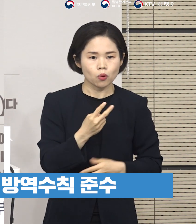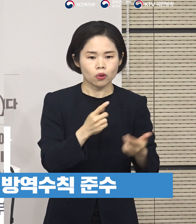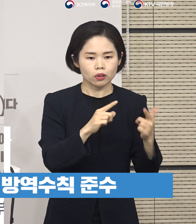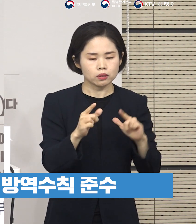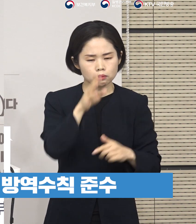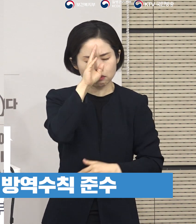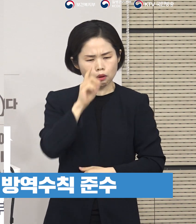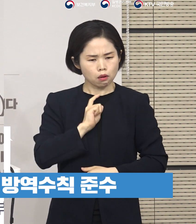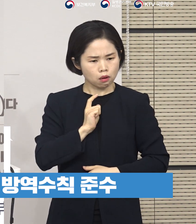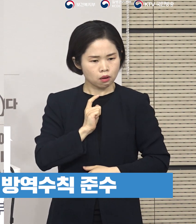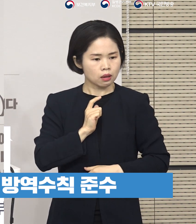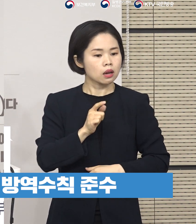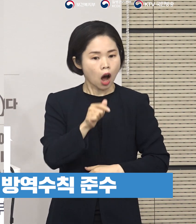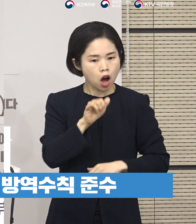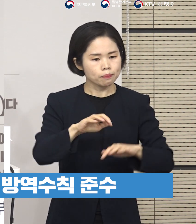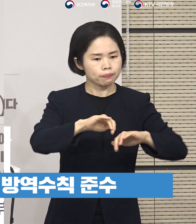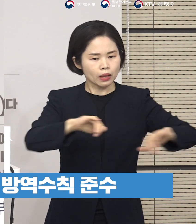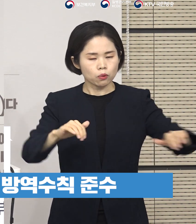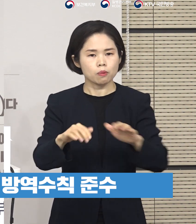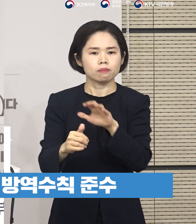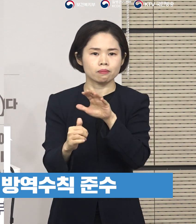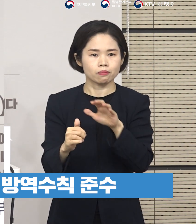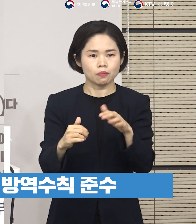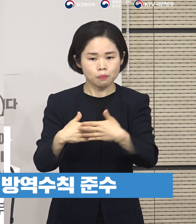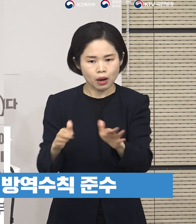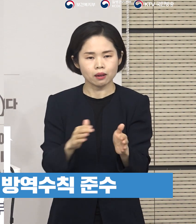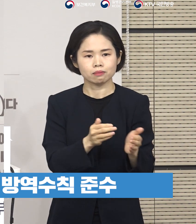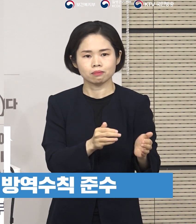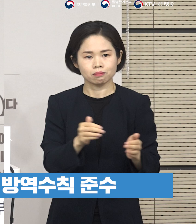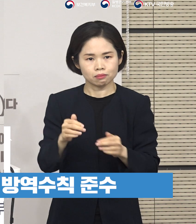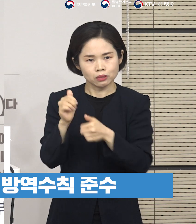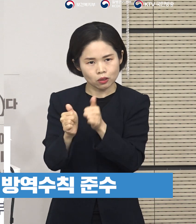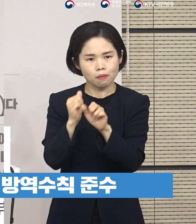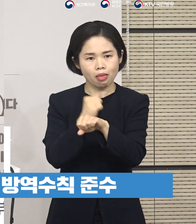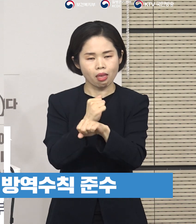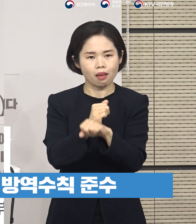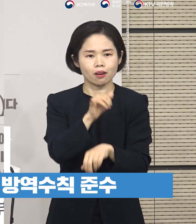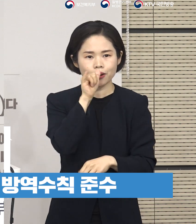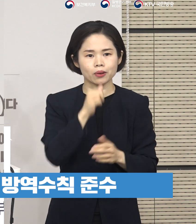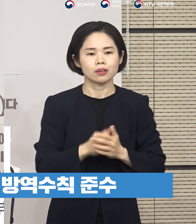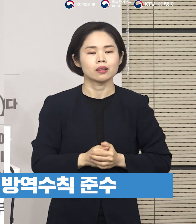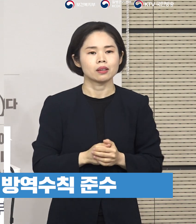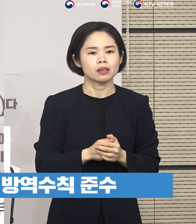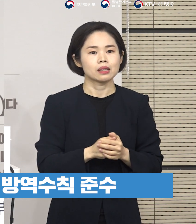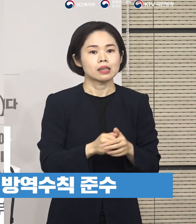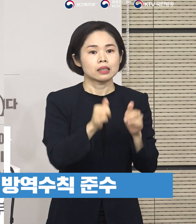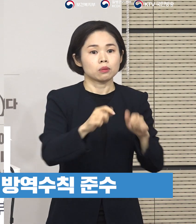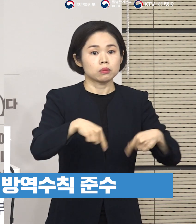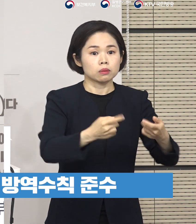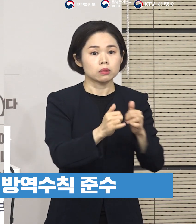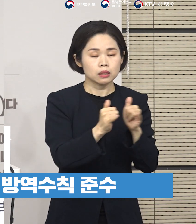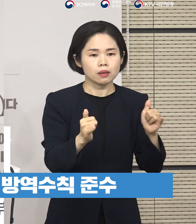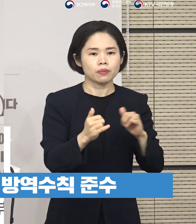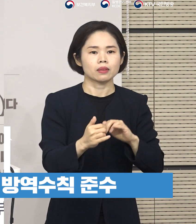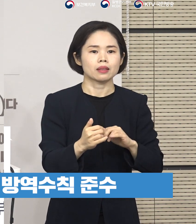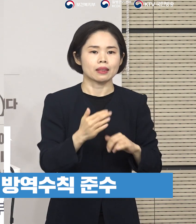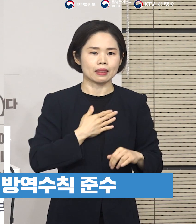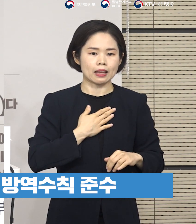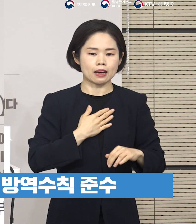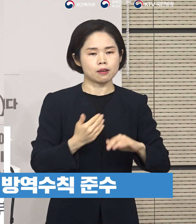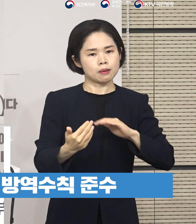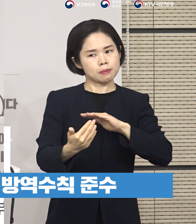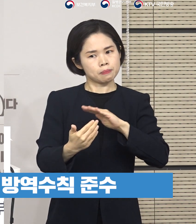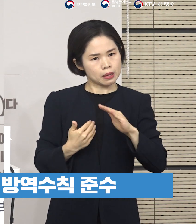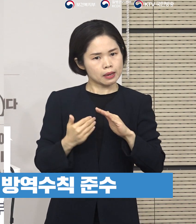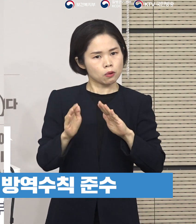배정 등 방역 관리에 만전을 기하고 있습니다. 응시생들도 예비 공직자로서 책임감을